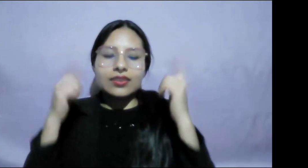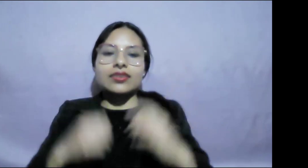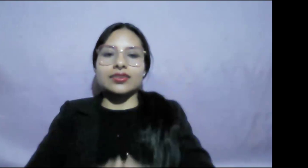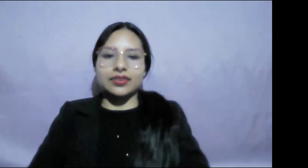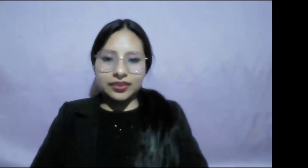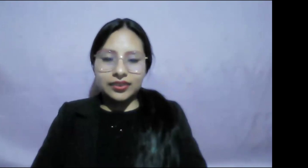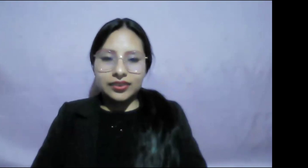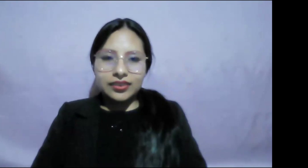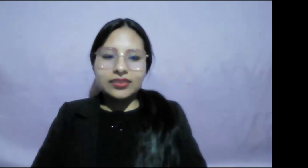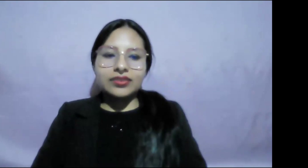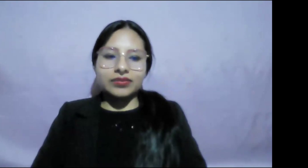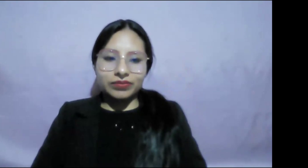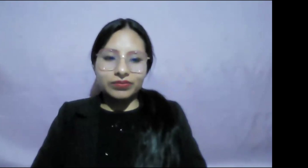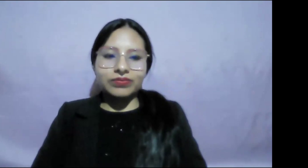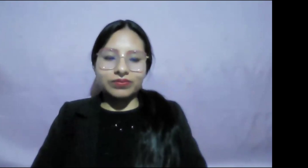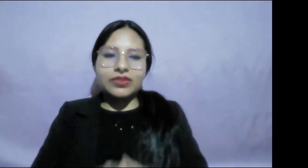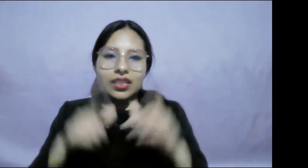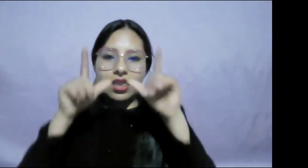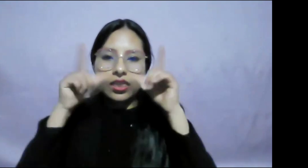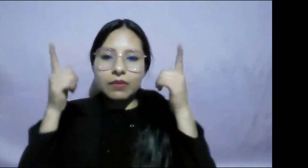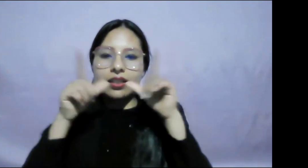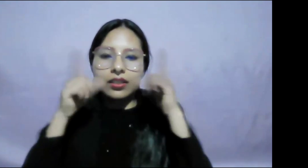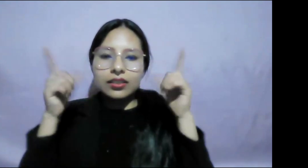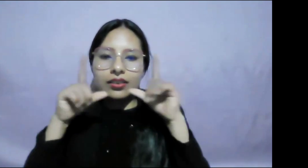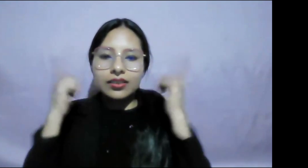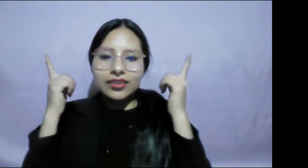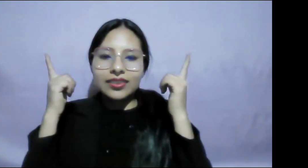no naturales no de la